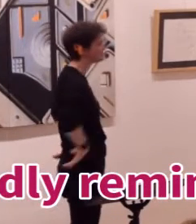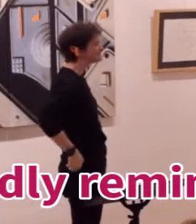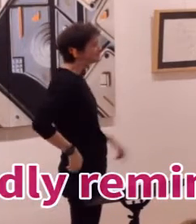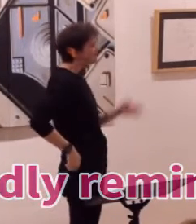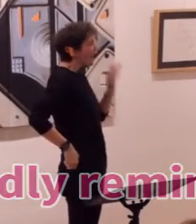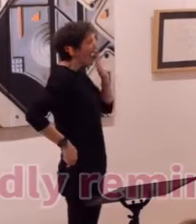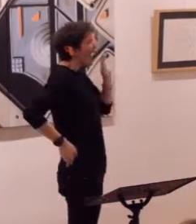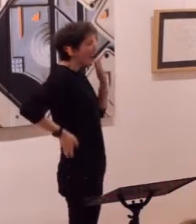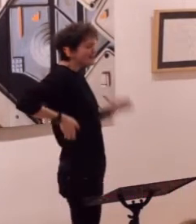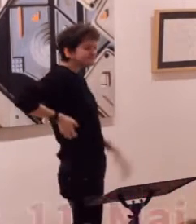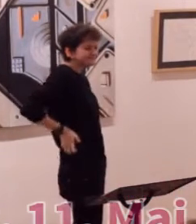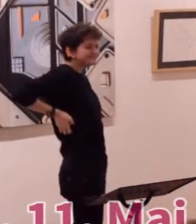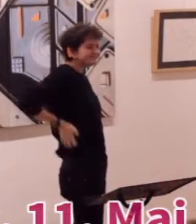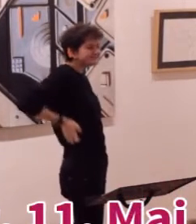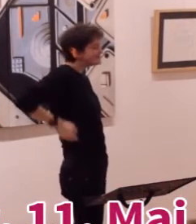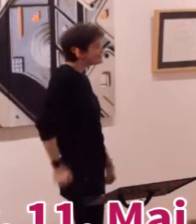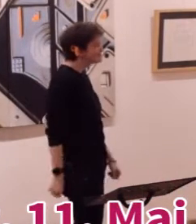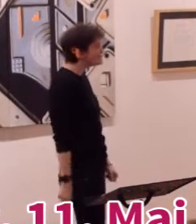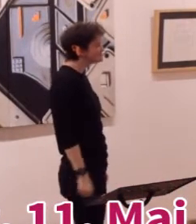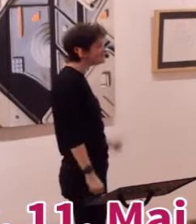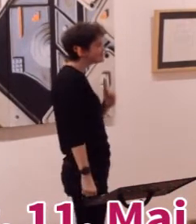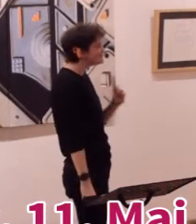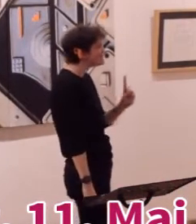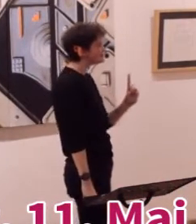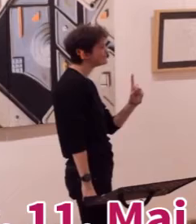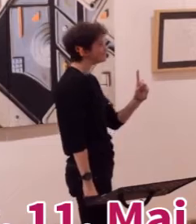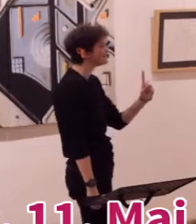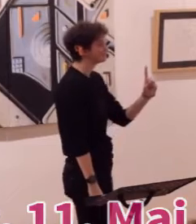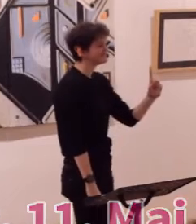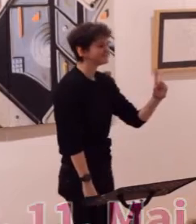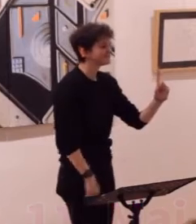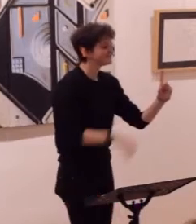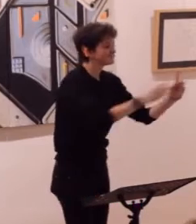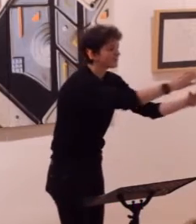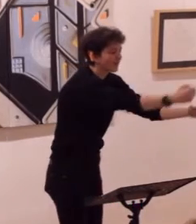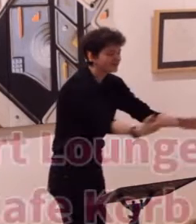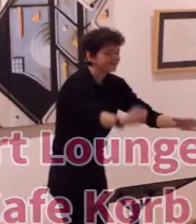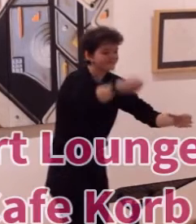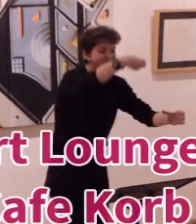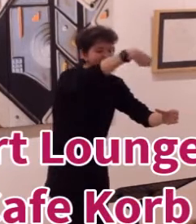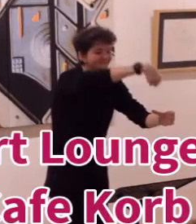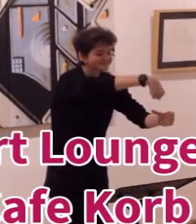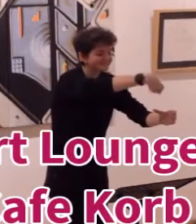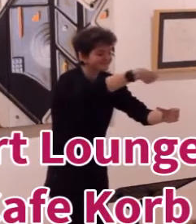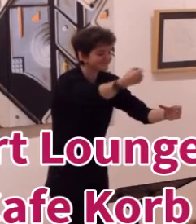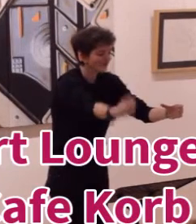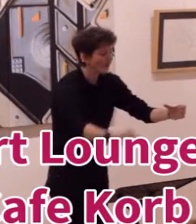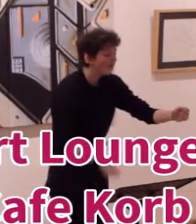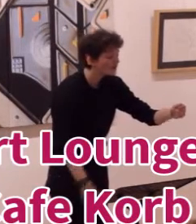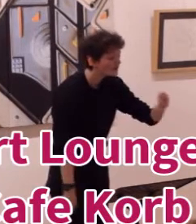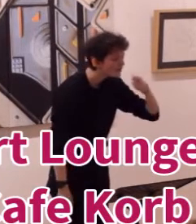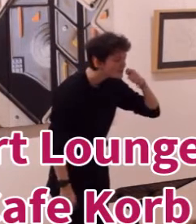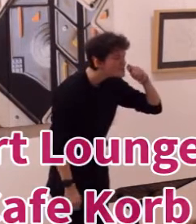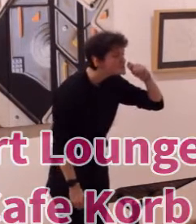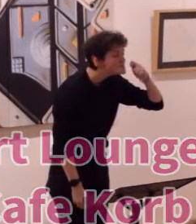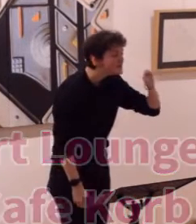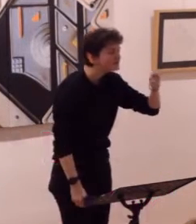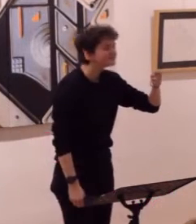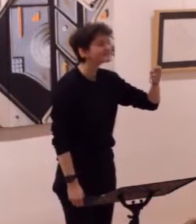ich kommt jetzt nicht erst dann, wann ich das Nettchen posten kann. Ganz verschlafen mit Kaffee, kehrt drauf,